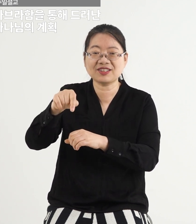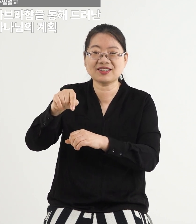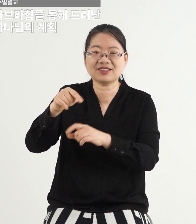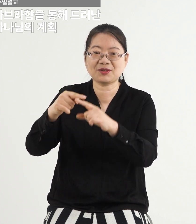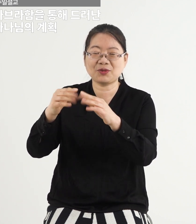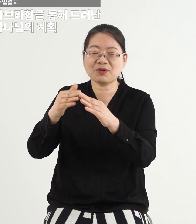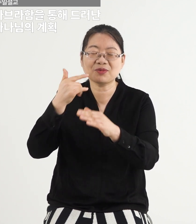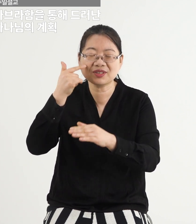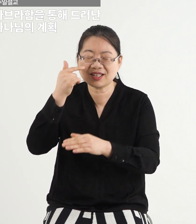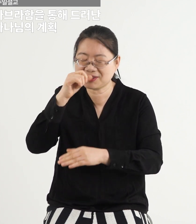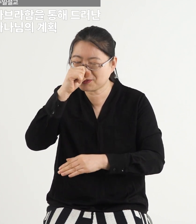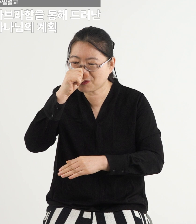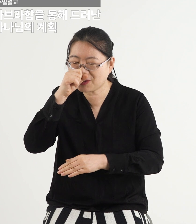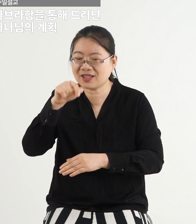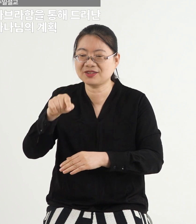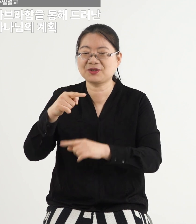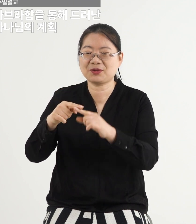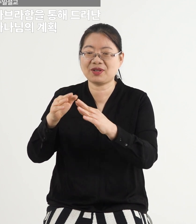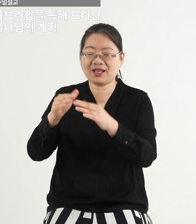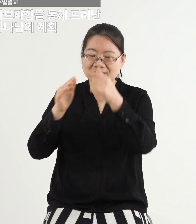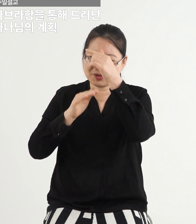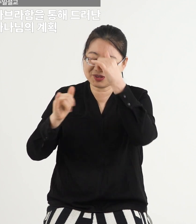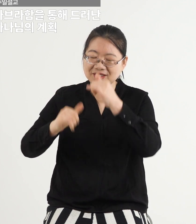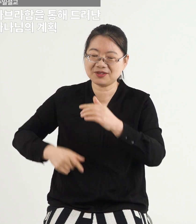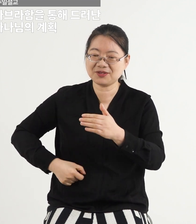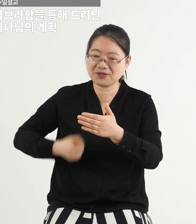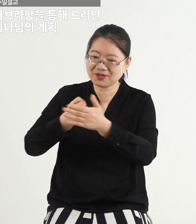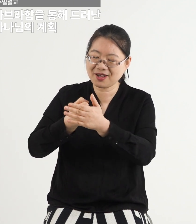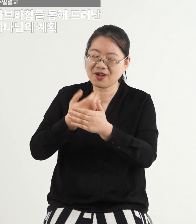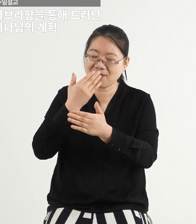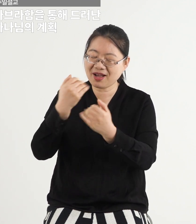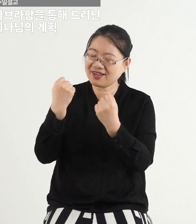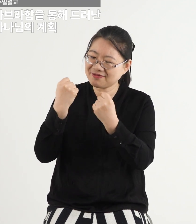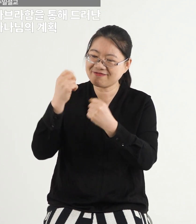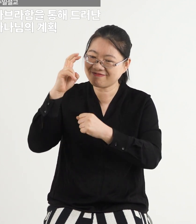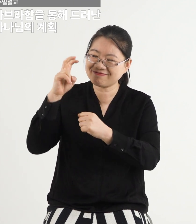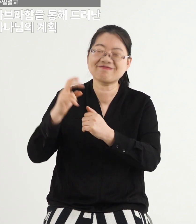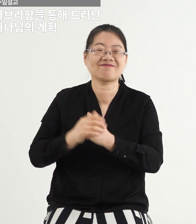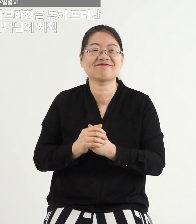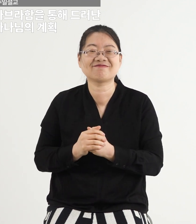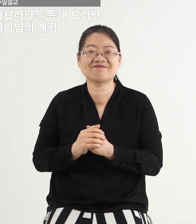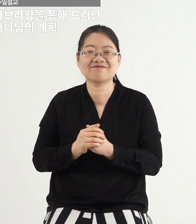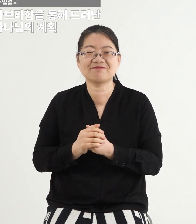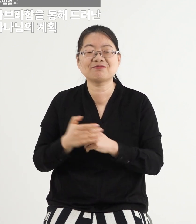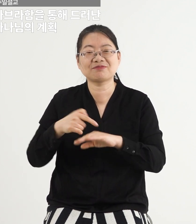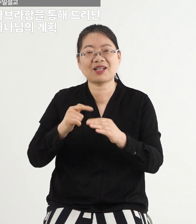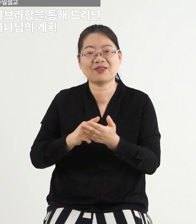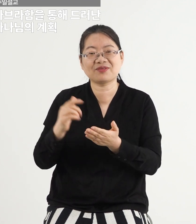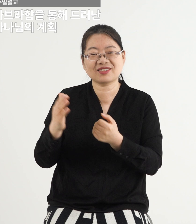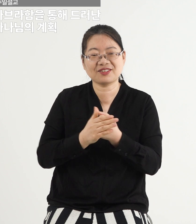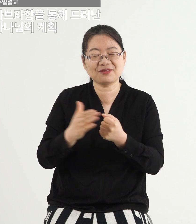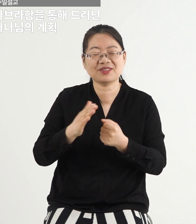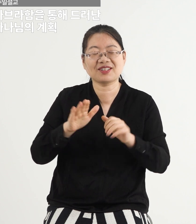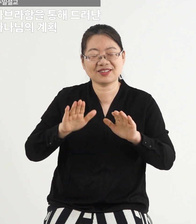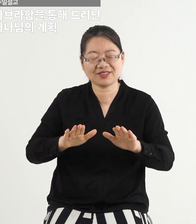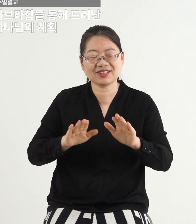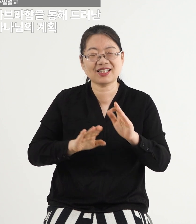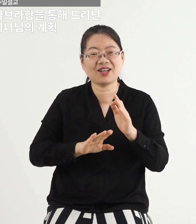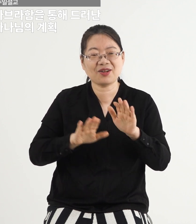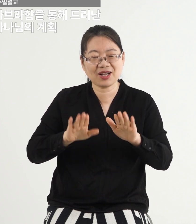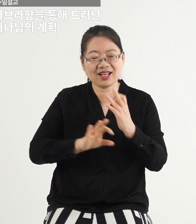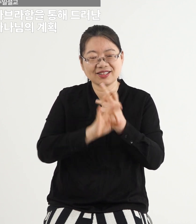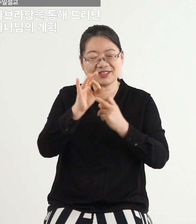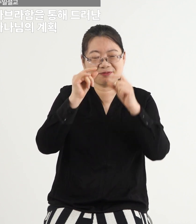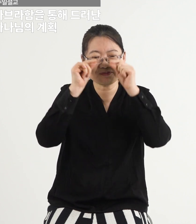교회 성도들이 용기를 가질까? 힘을 낼까? 참 감사하죠.